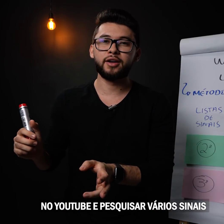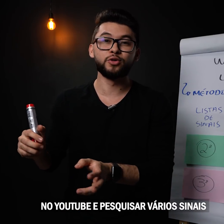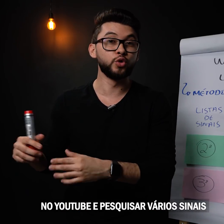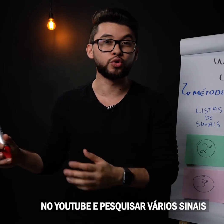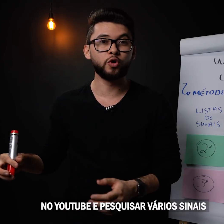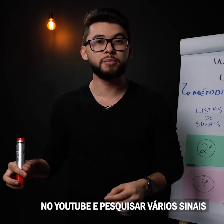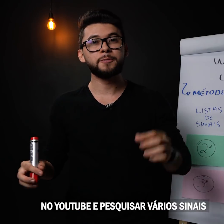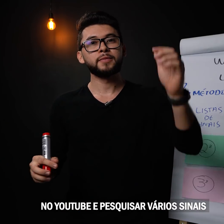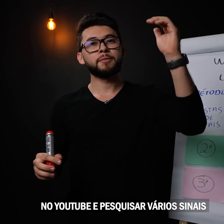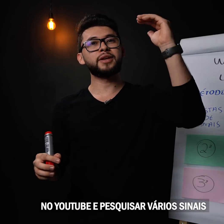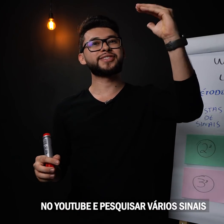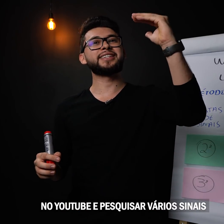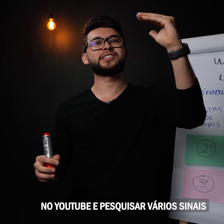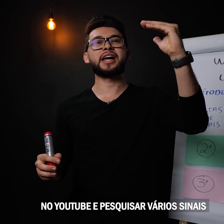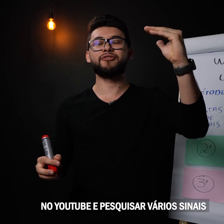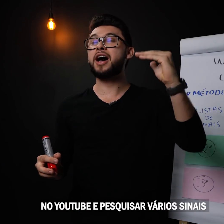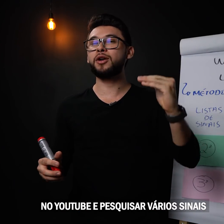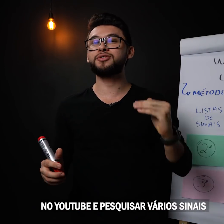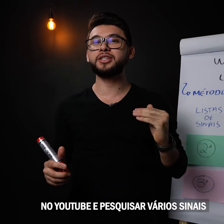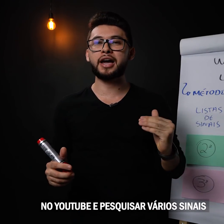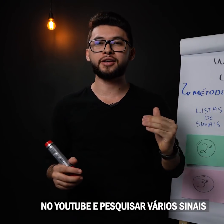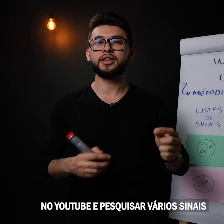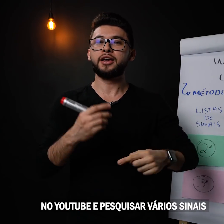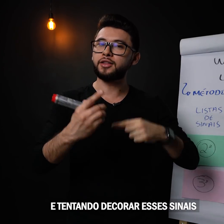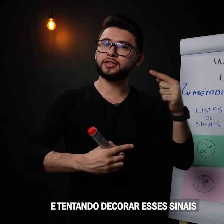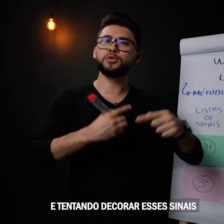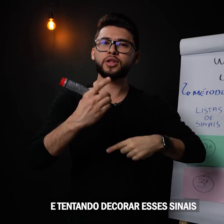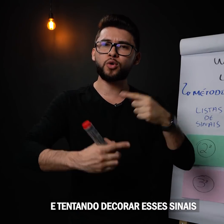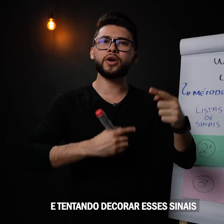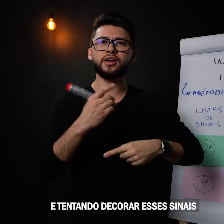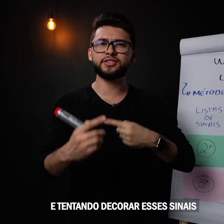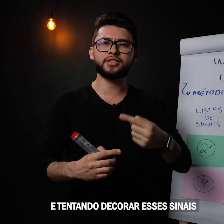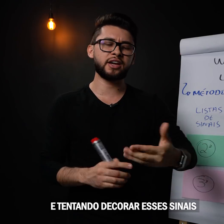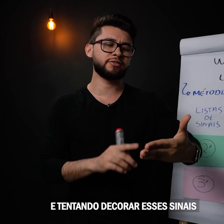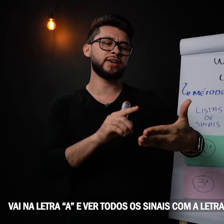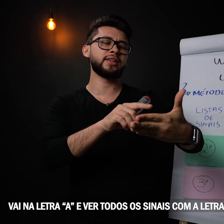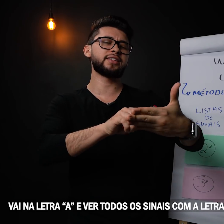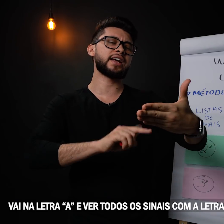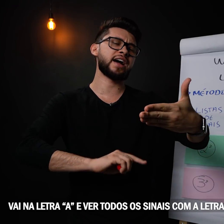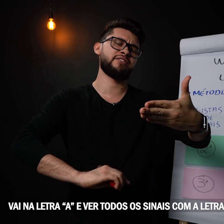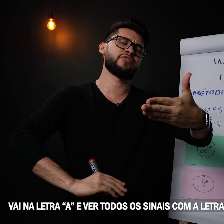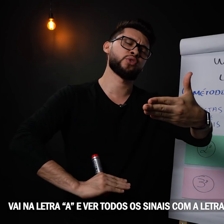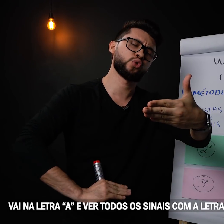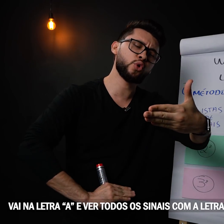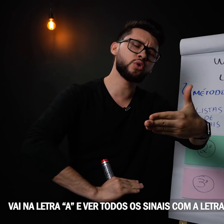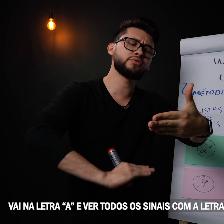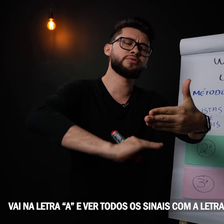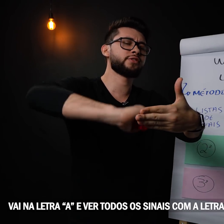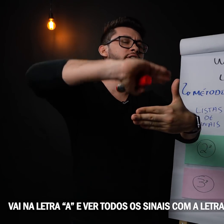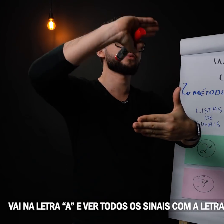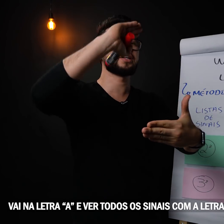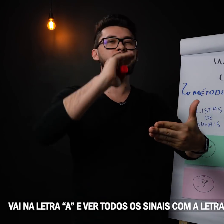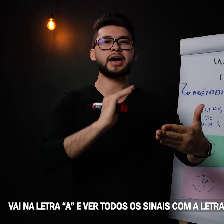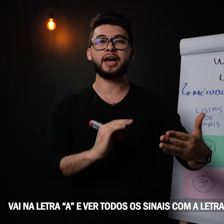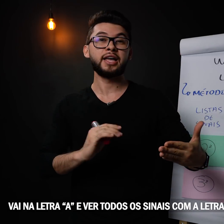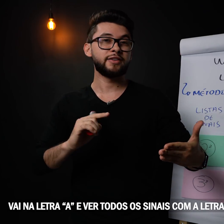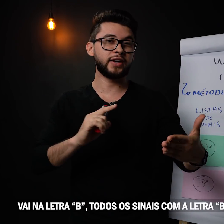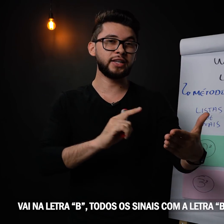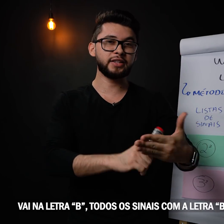no YouTube, pesquisar vários sinais e tentando decorar esses sinais. Vai na letra A e vê todos os sinais com a letra A. Vai na letra